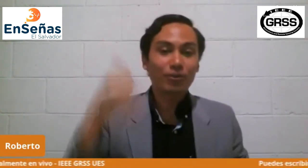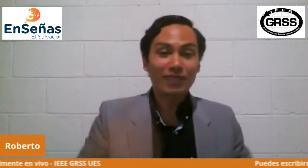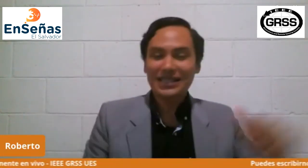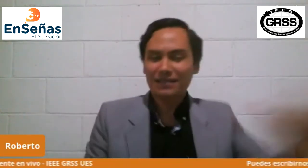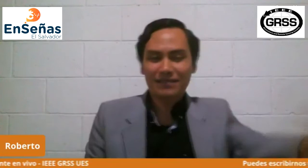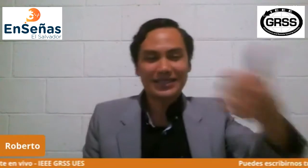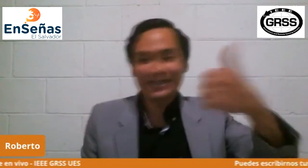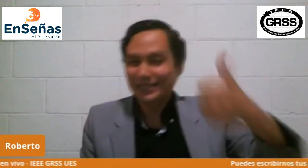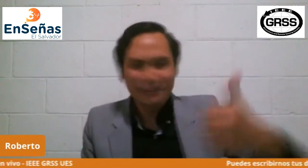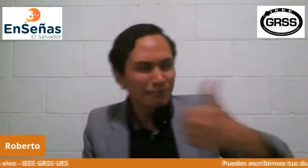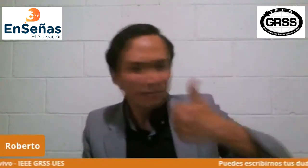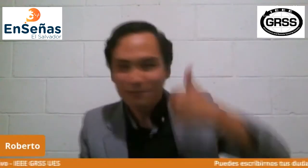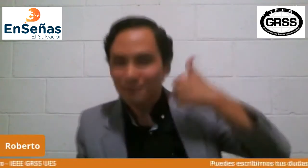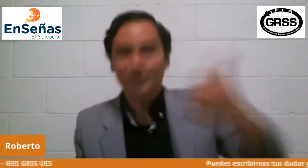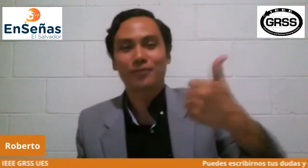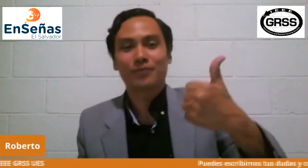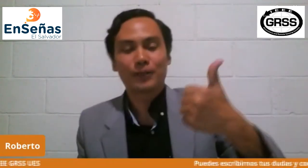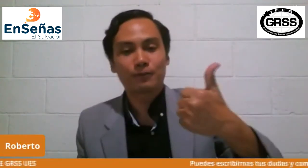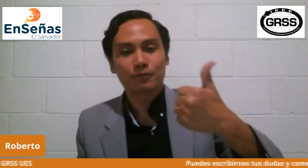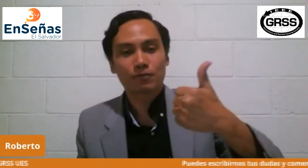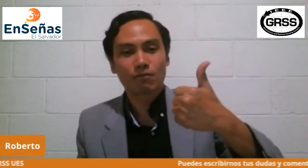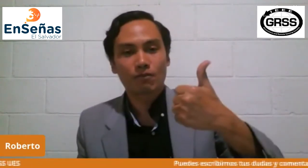es con más énfasis.